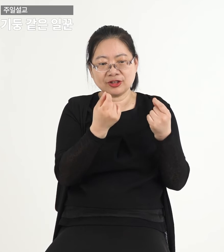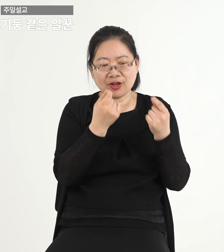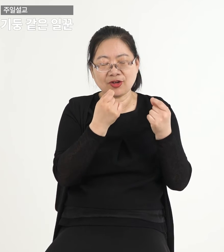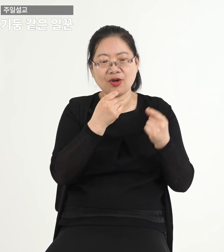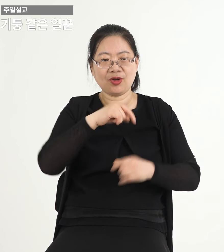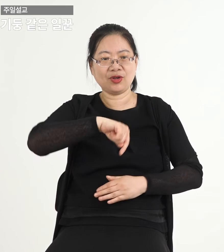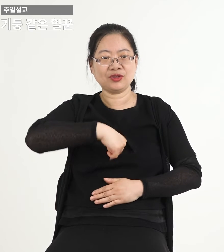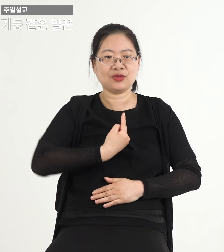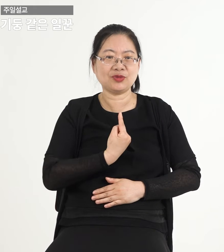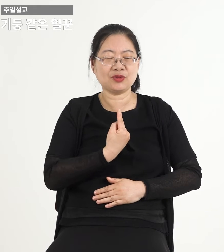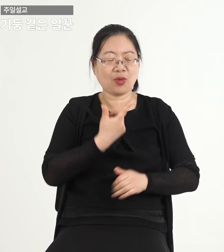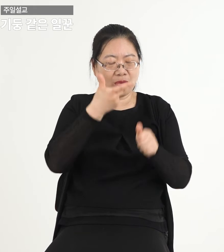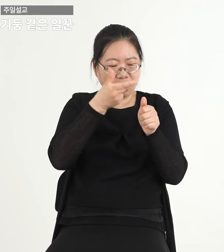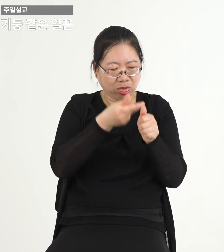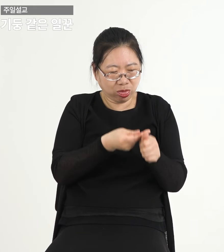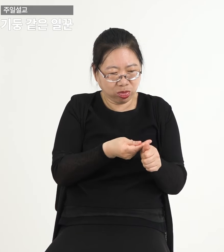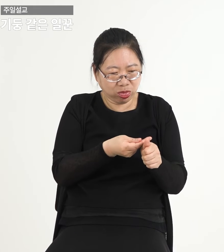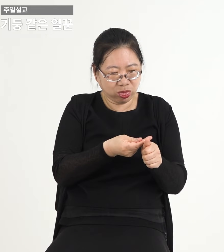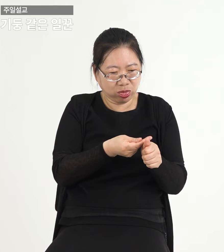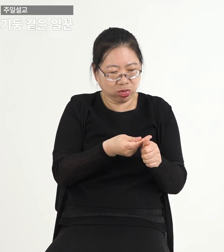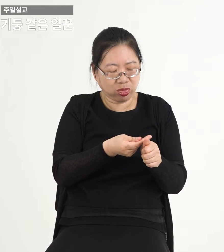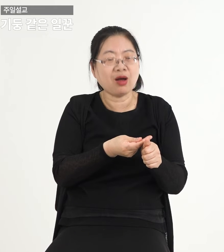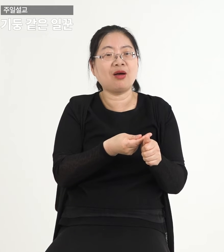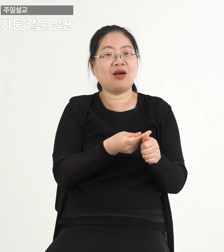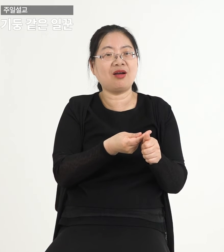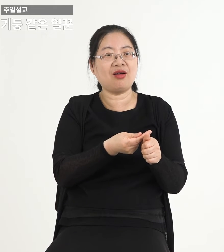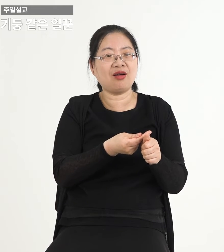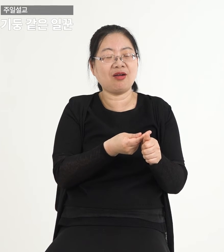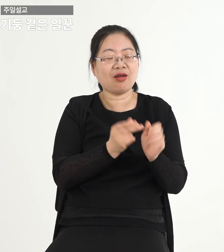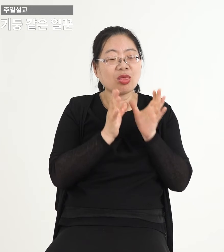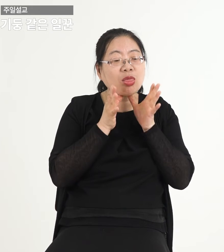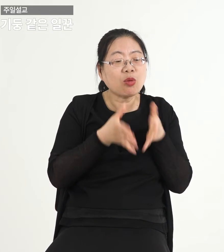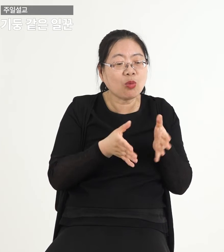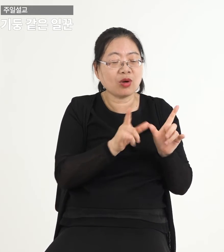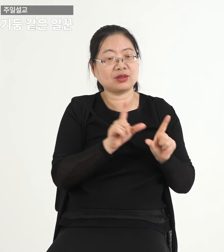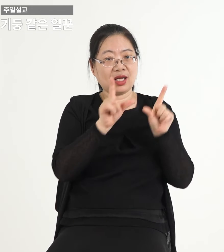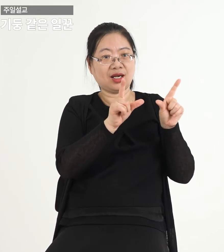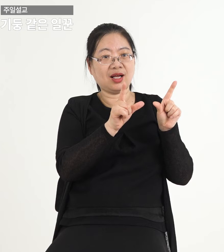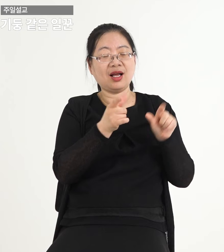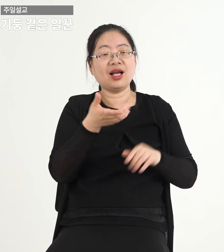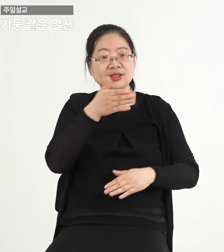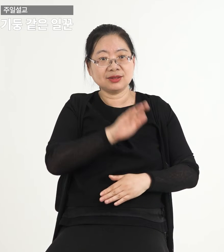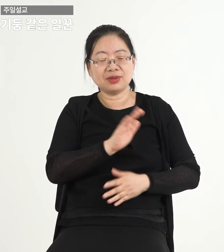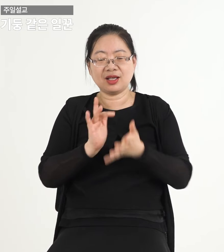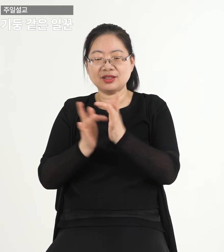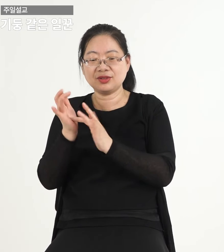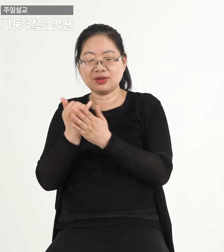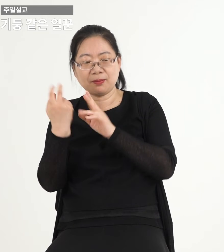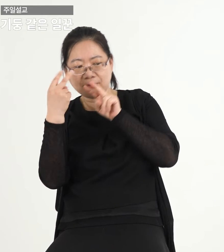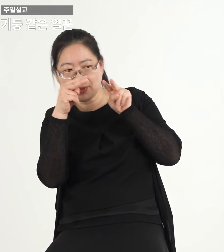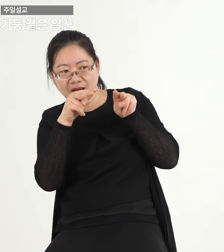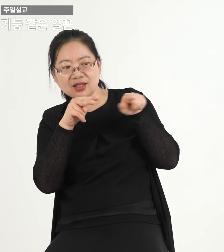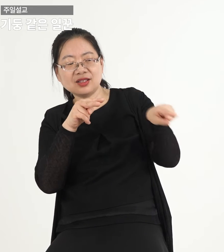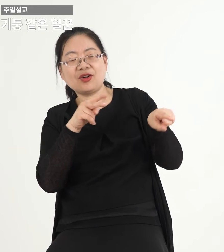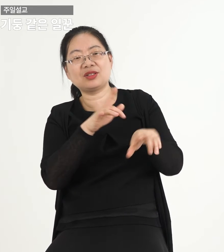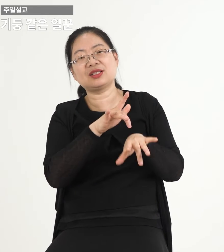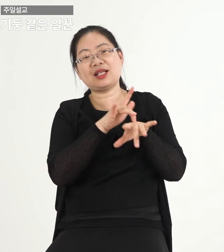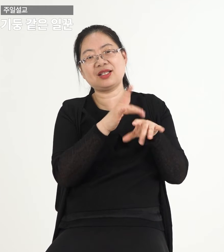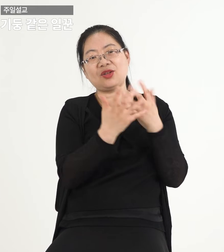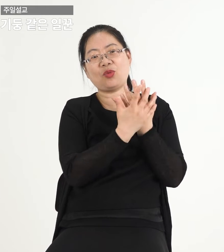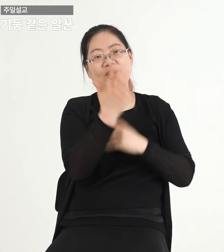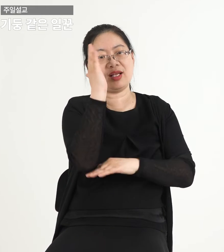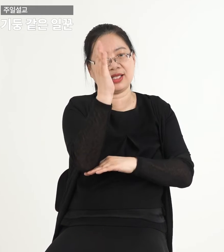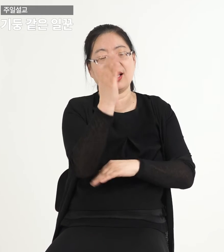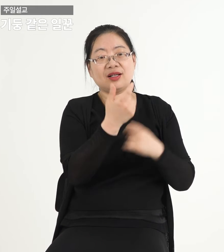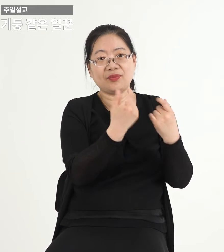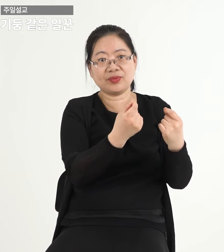속고 산다 그 말이에요. 근데 누구의 평가는? 예수님의 평가는 그건 사탄의 회당이다. 그 문으로